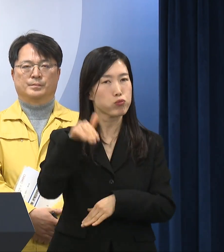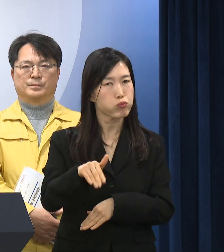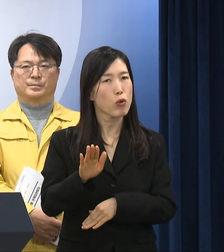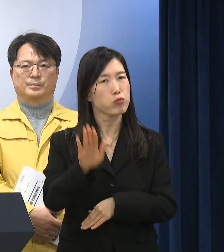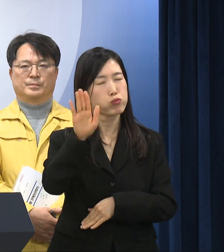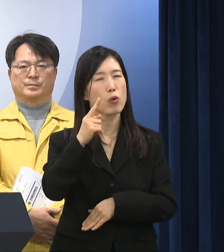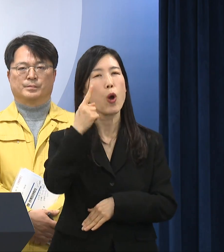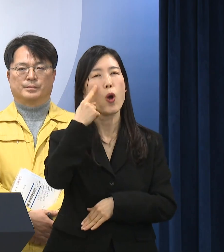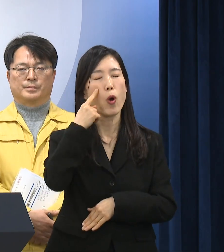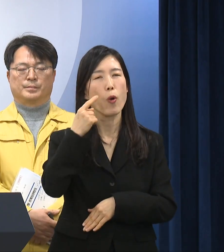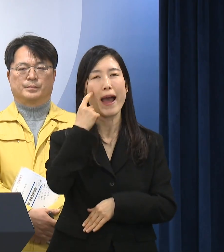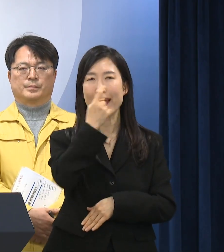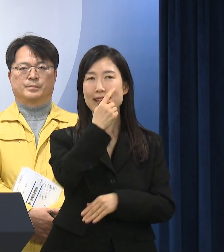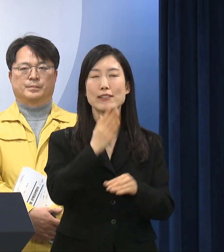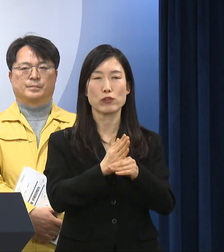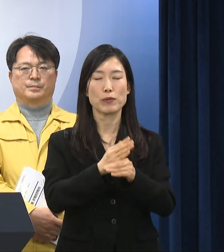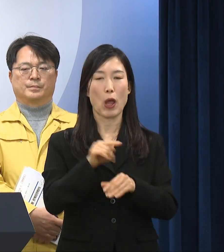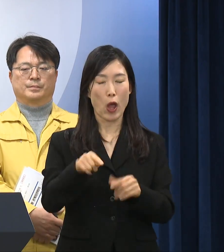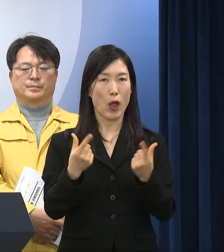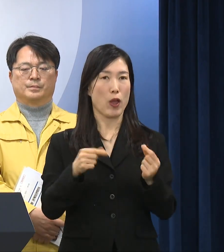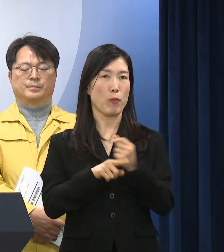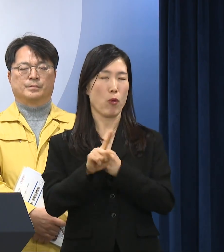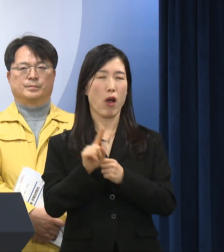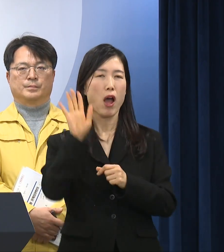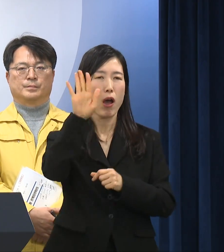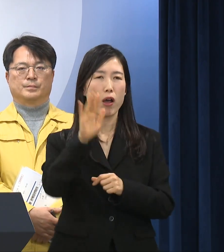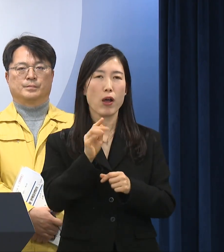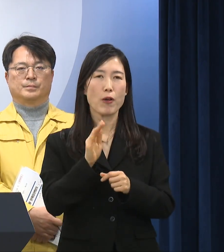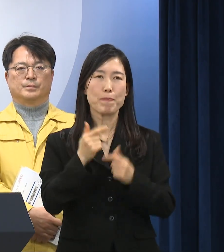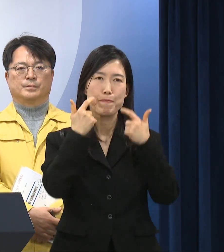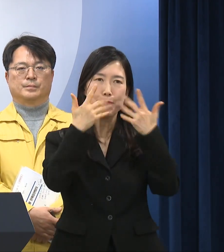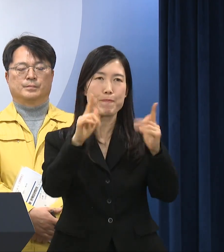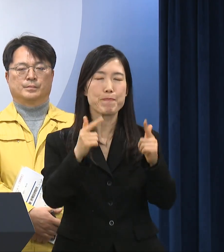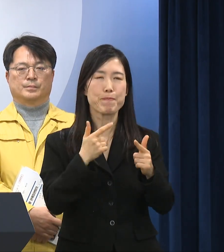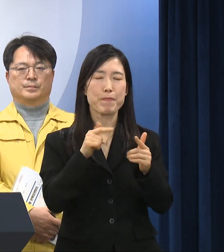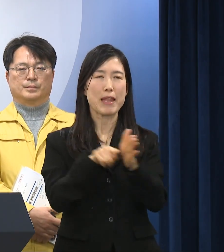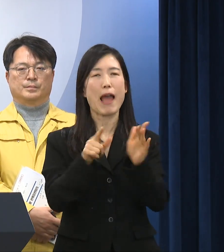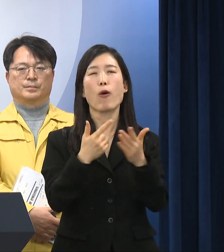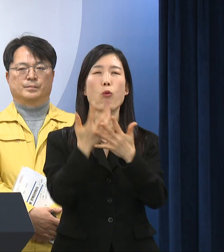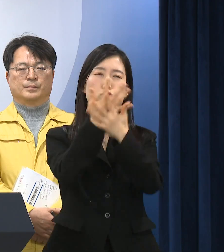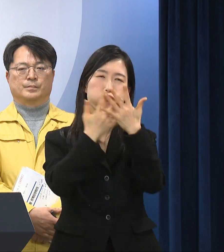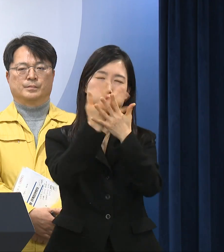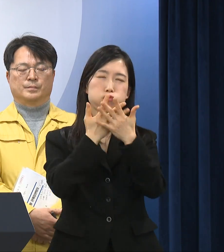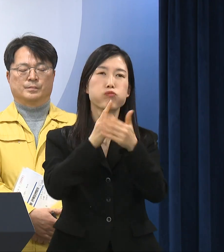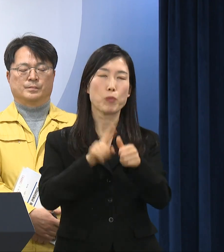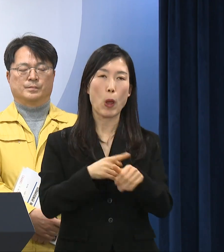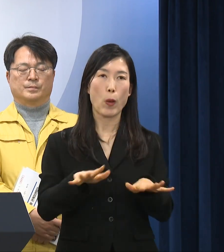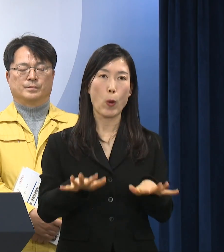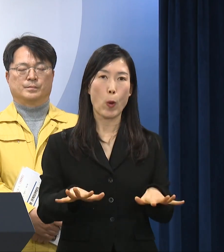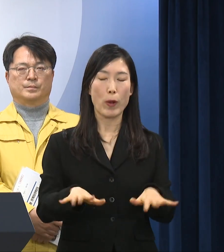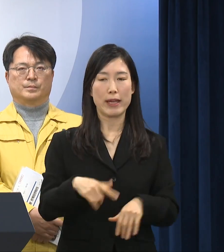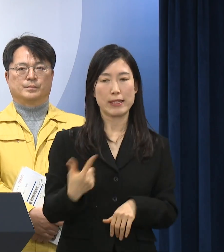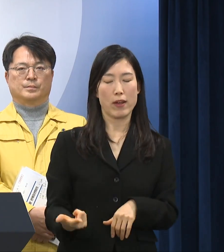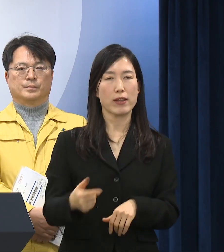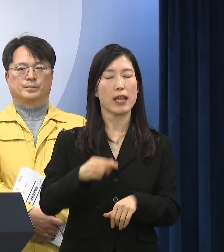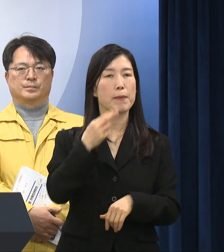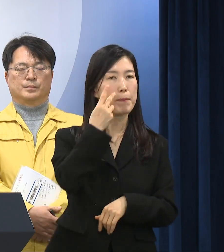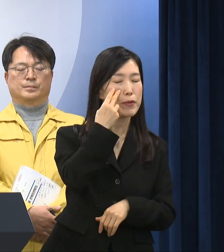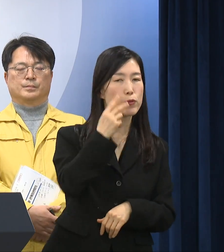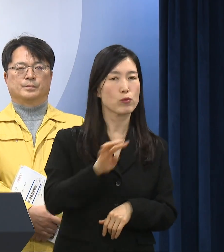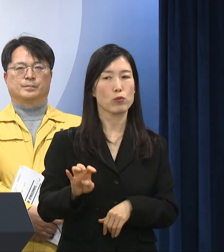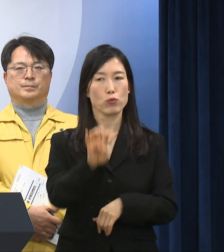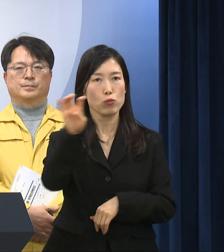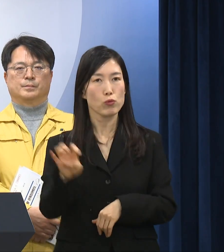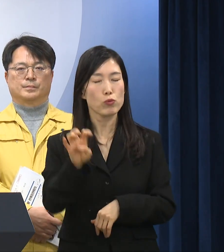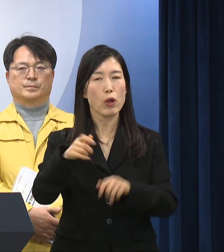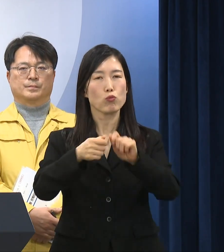확대해가는 모습을 보이고 있습니다. 이처럼 불확실성이 여전히 큰 상황이므로 금일 저녁 미국 그리고 유럽 시장